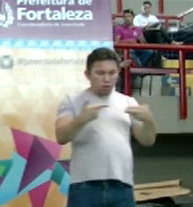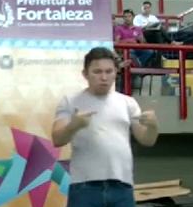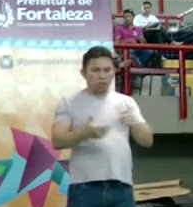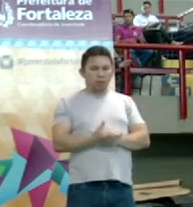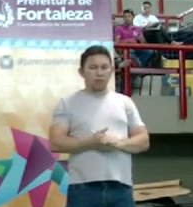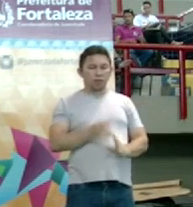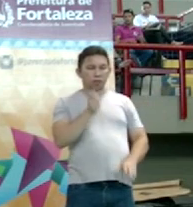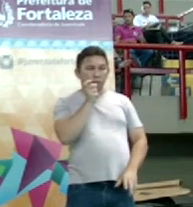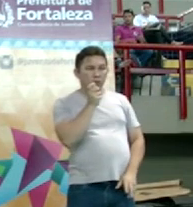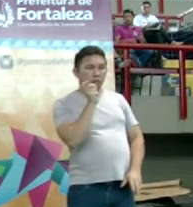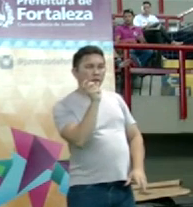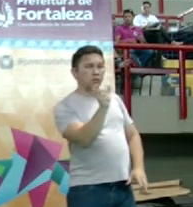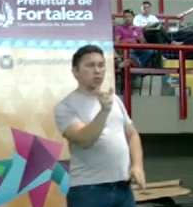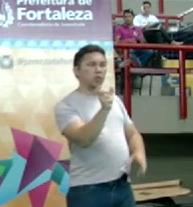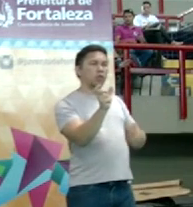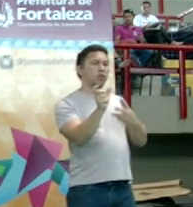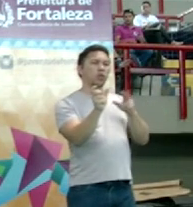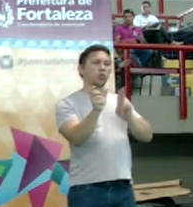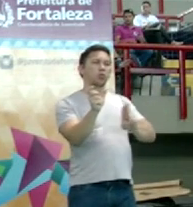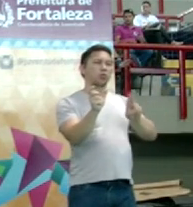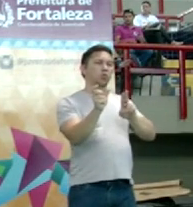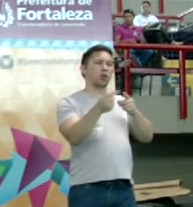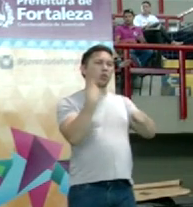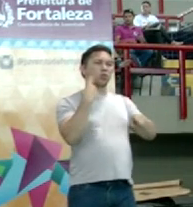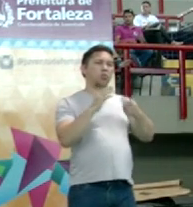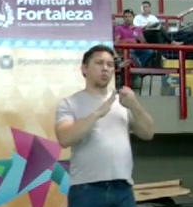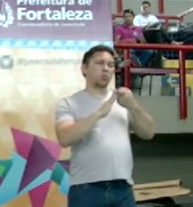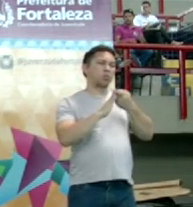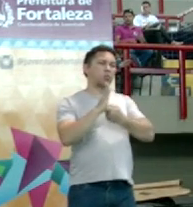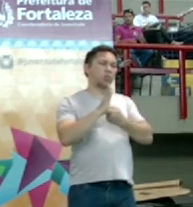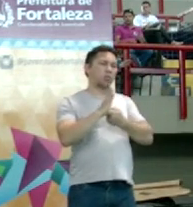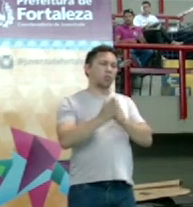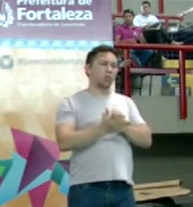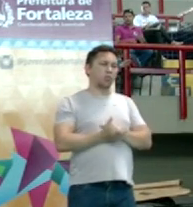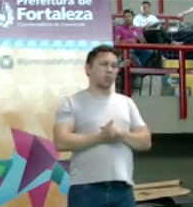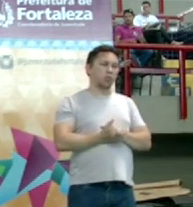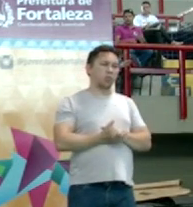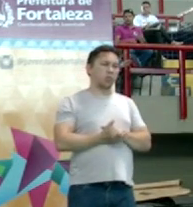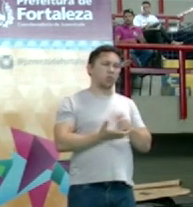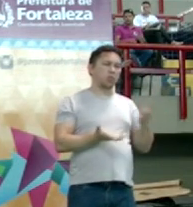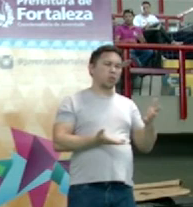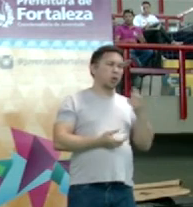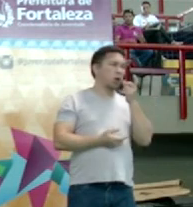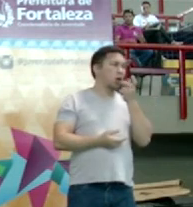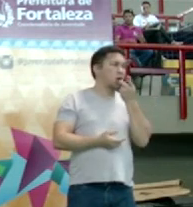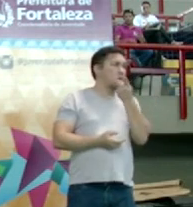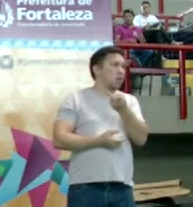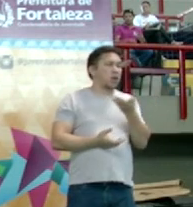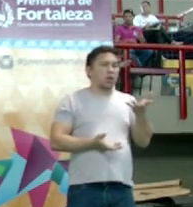uma expressão que vocês não devem usar na redação. Não digam